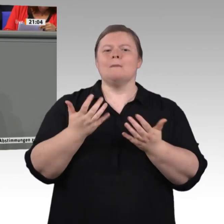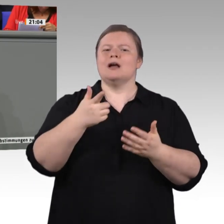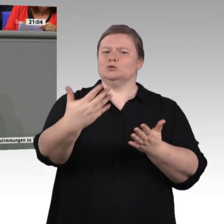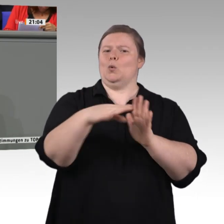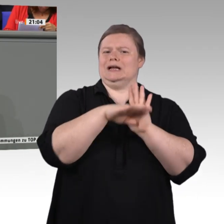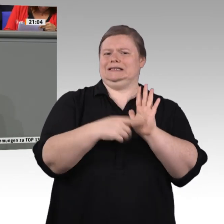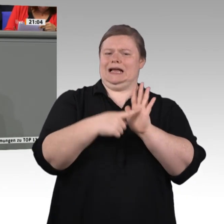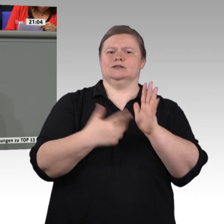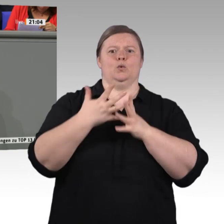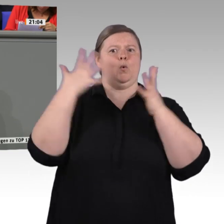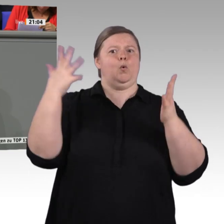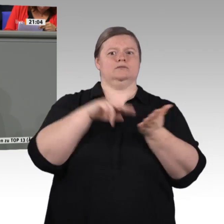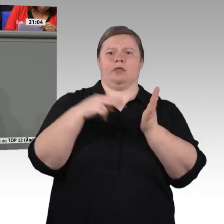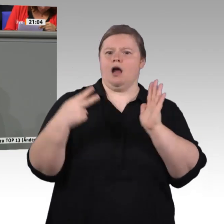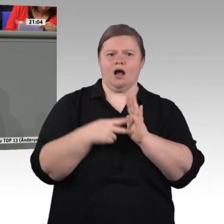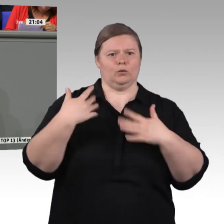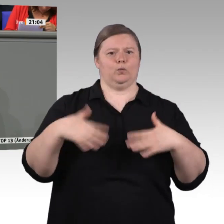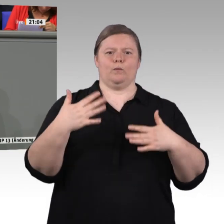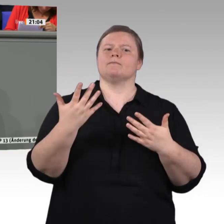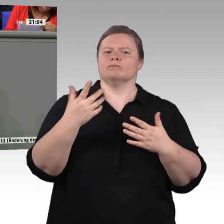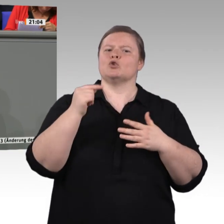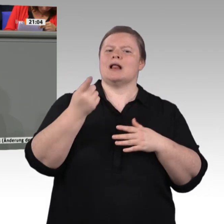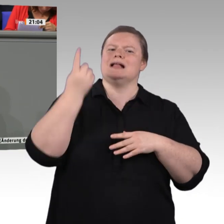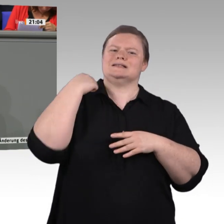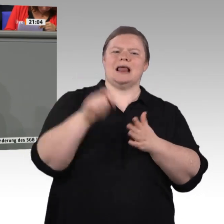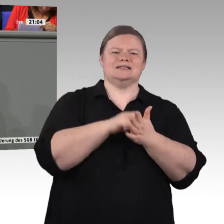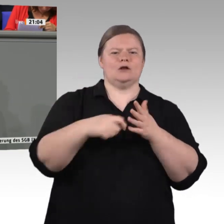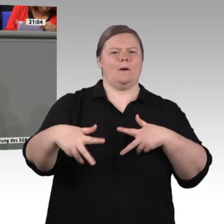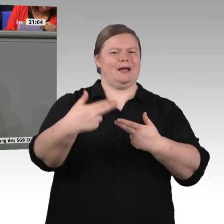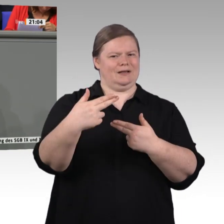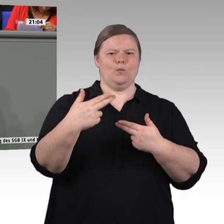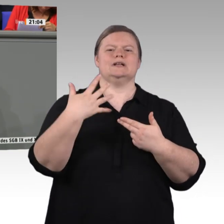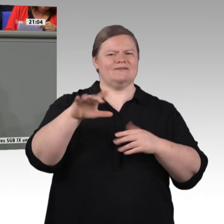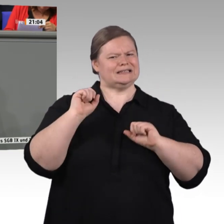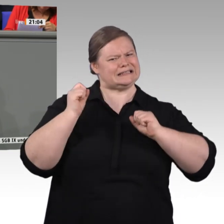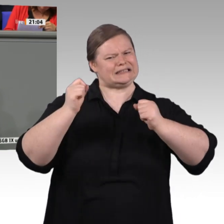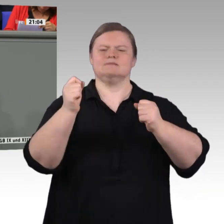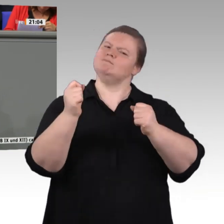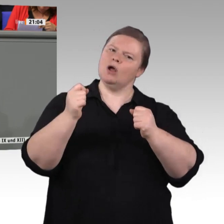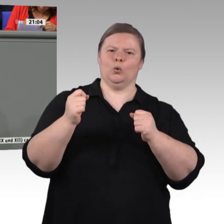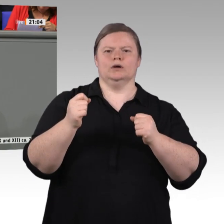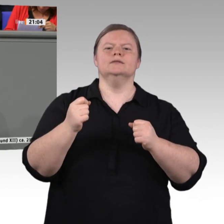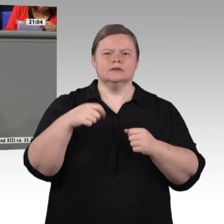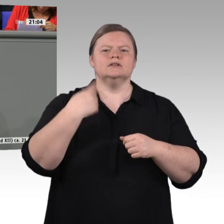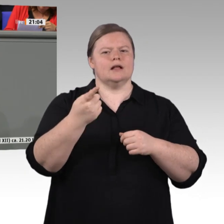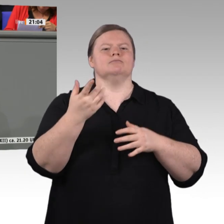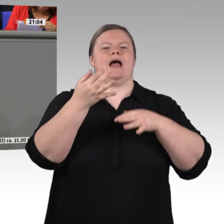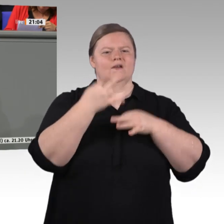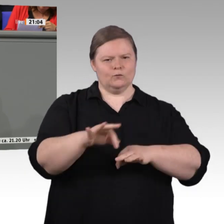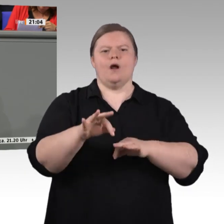dieses Änderungsgesetz wird hier entsprechende Korrekturen vornehmen, die sich vornehmlich auf